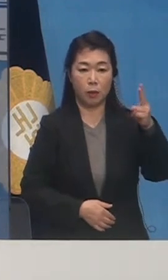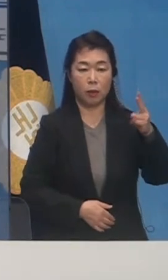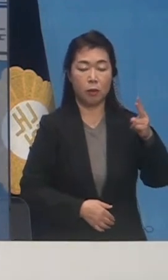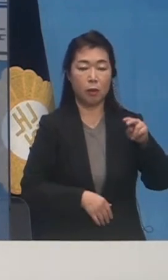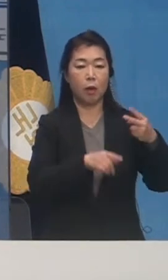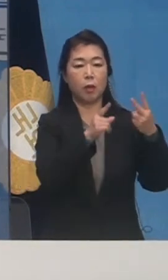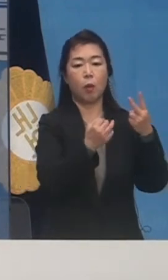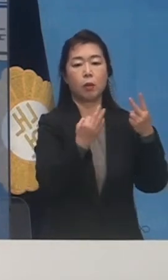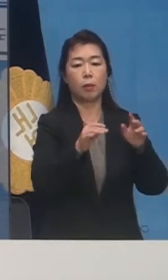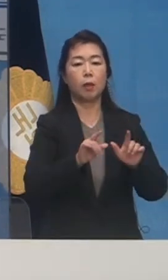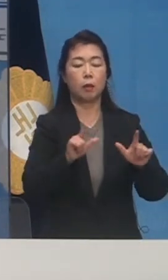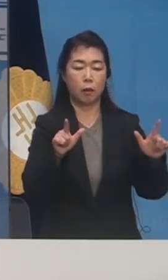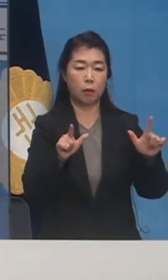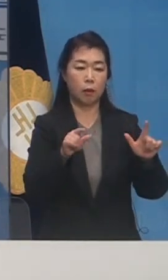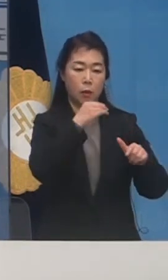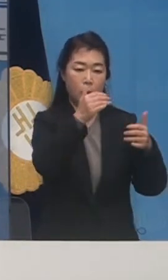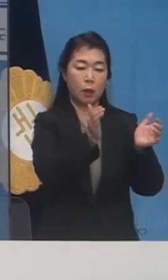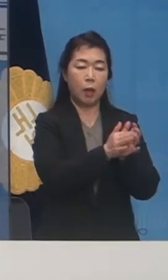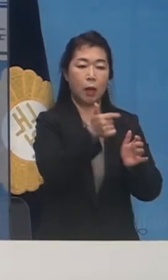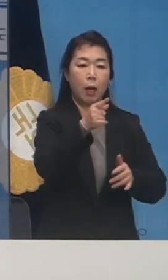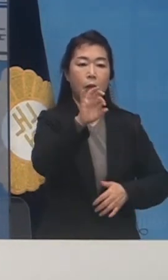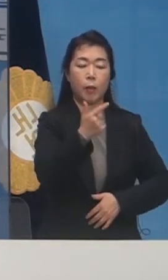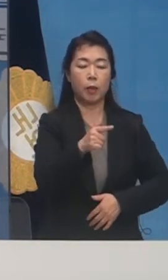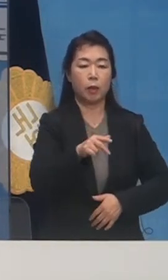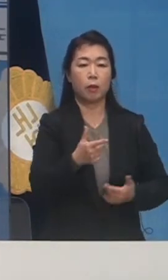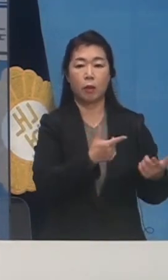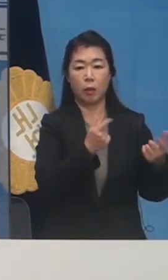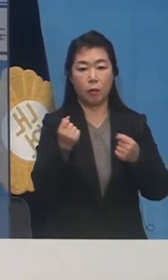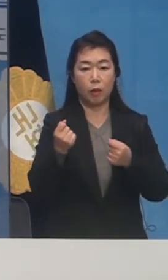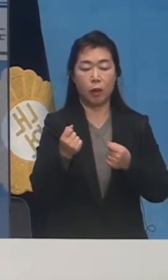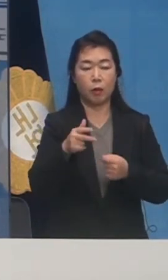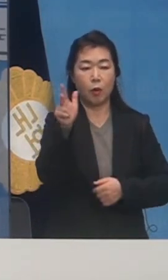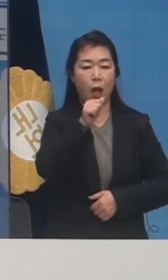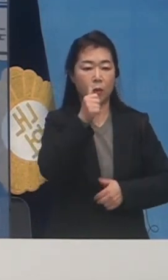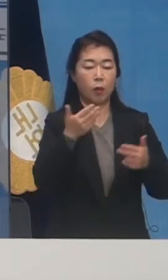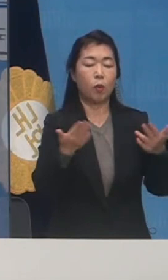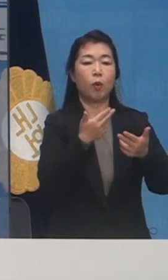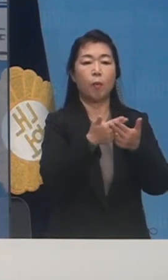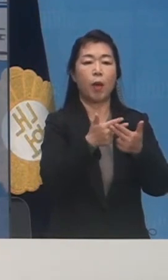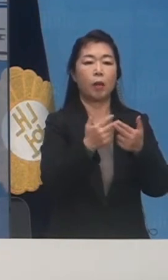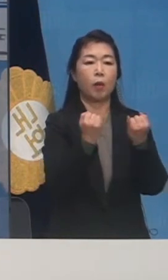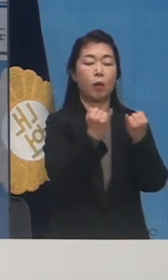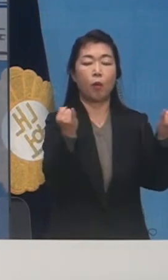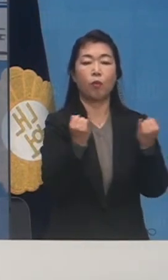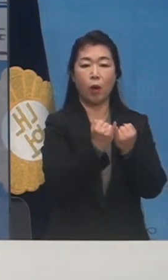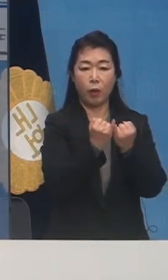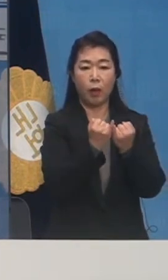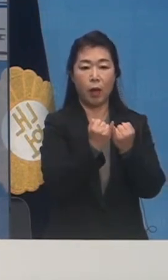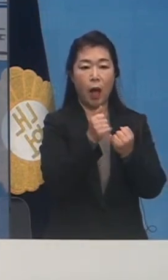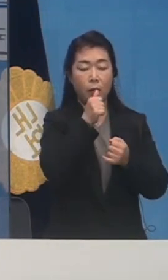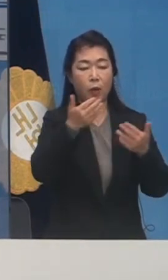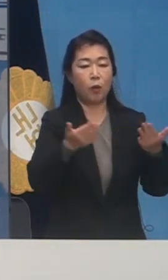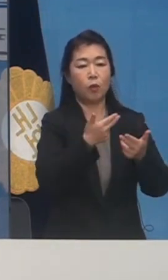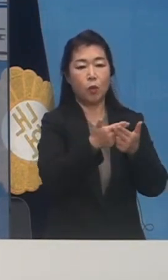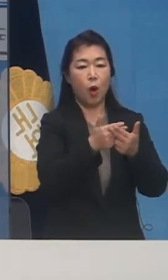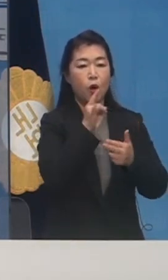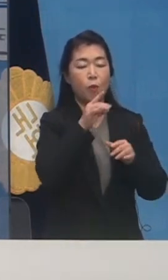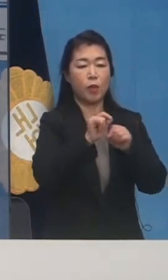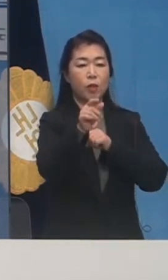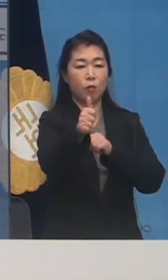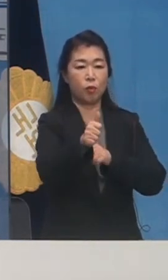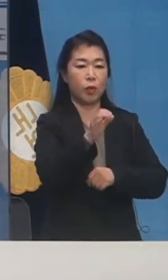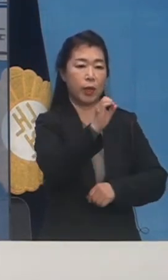2022년 2월 14일 정의당 강은미 의원 전국금속노동조합 여성위원회 금속노조